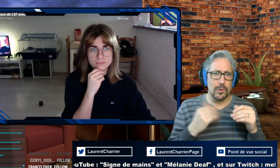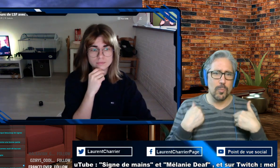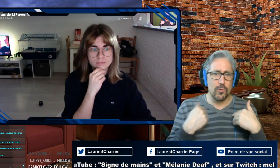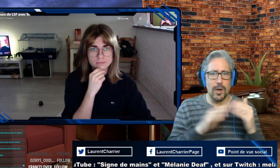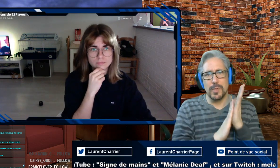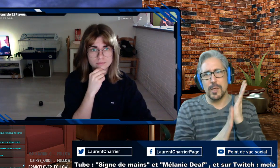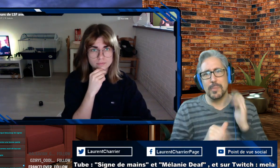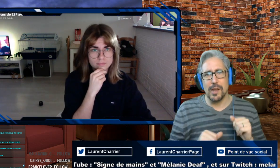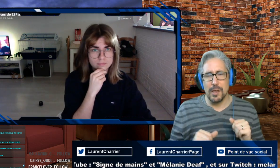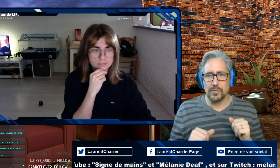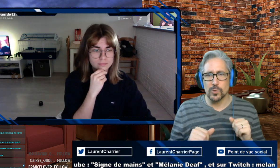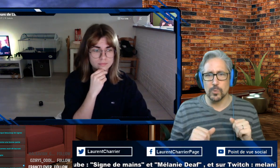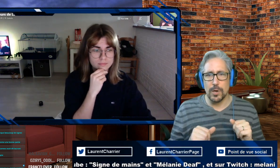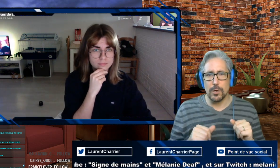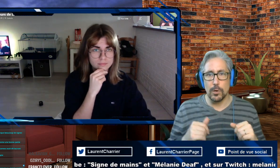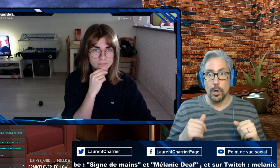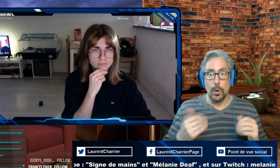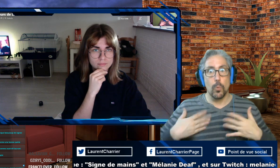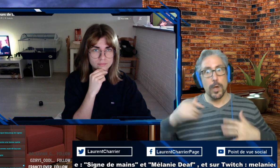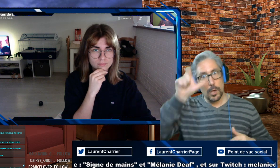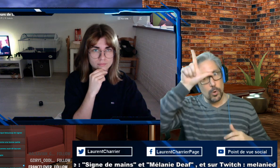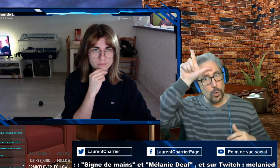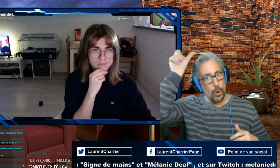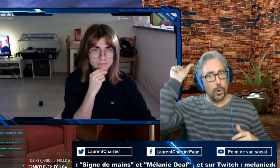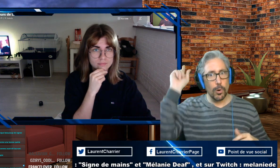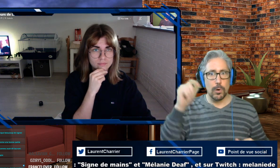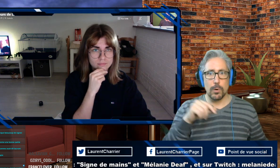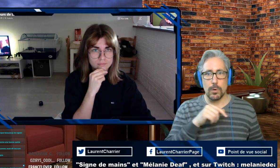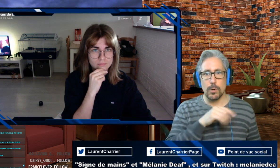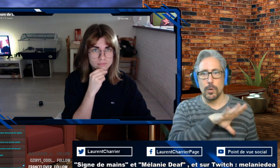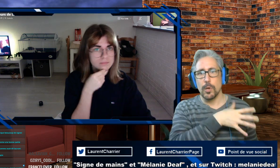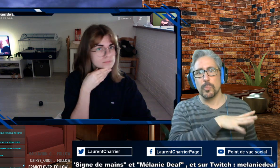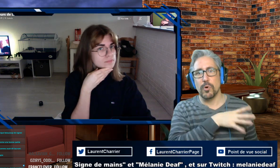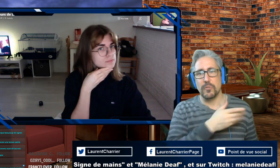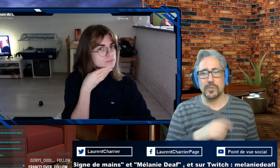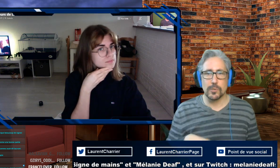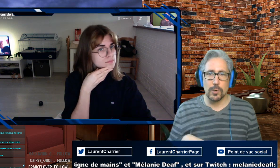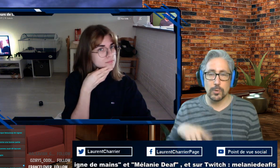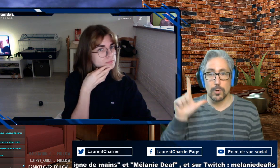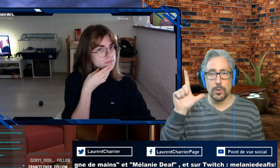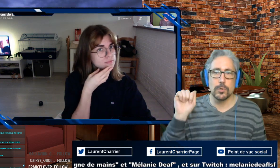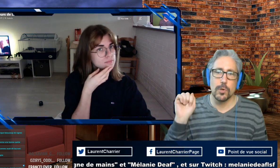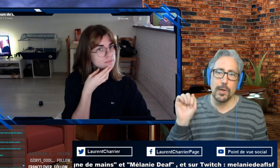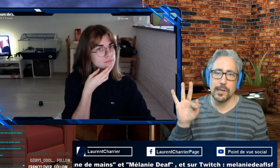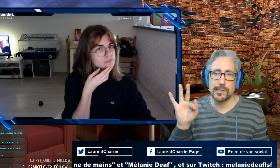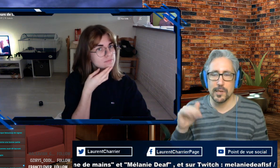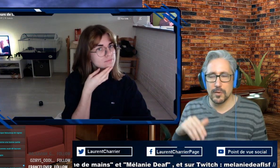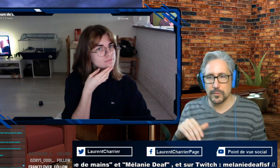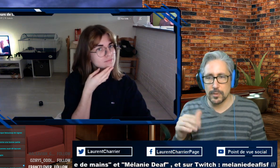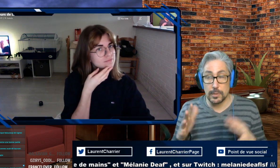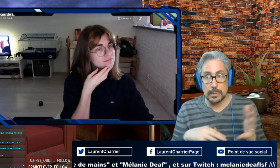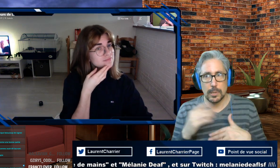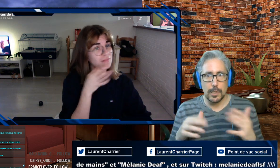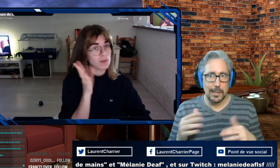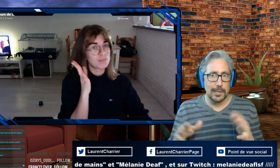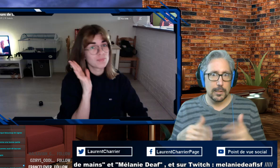que moi, mes lives, ce soit « Ouais, Laurent, professeur de LSF